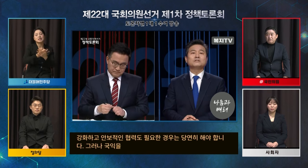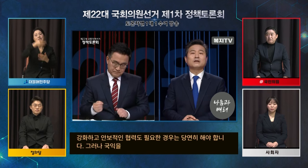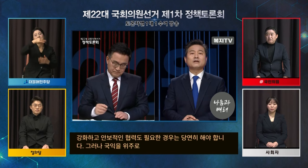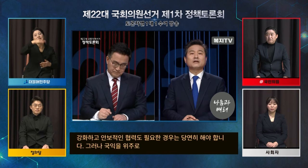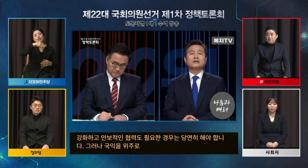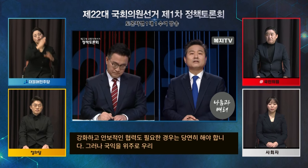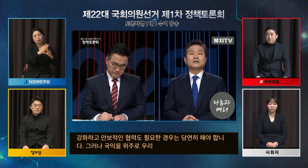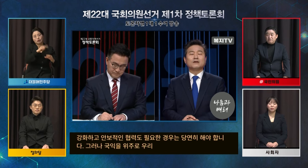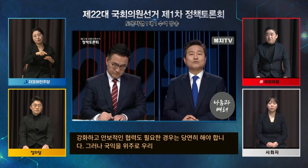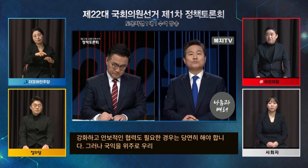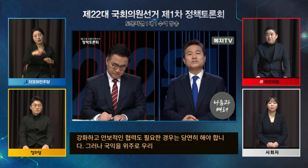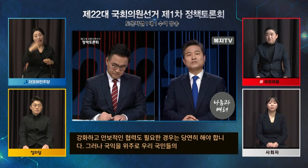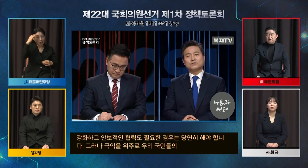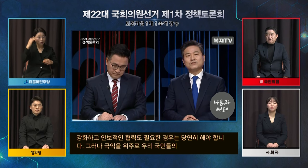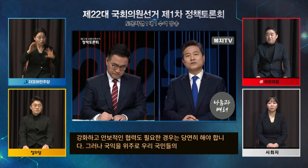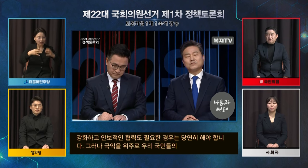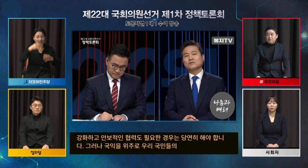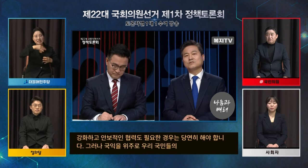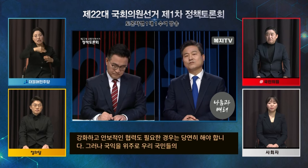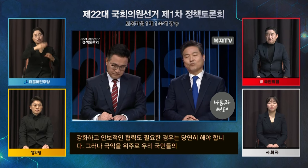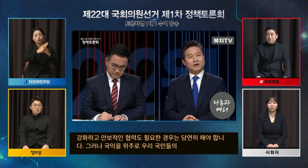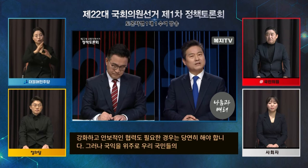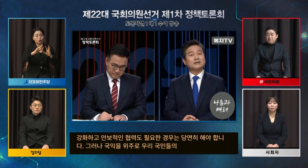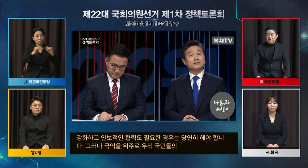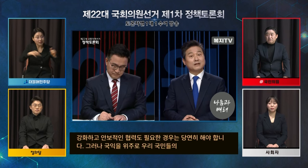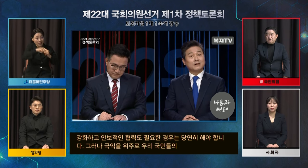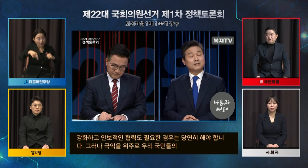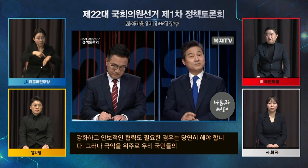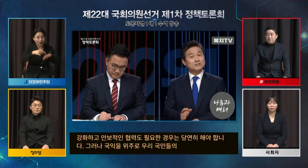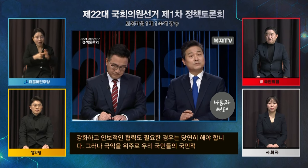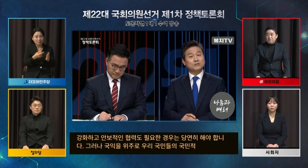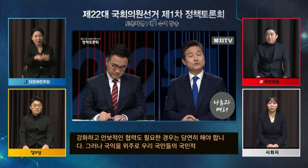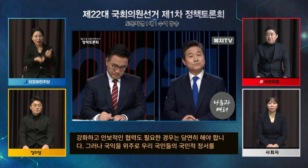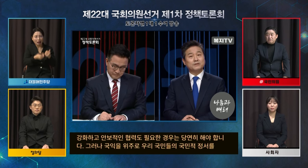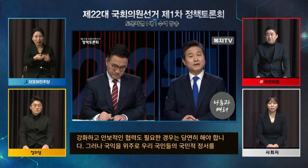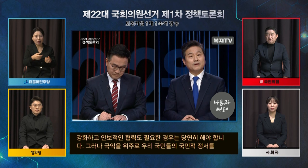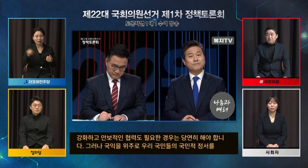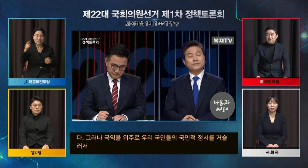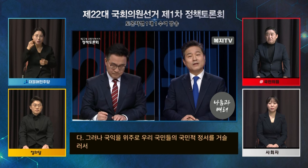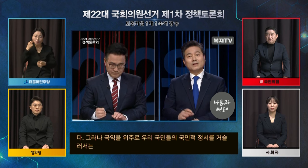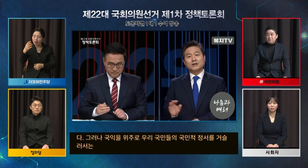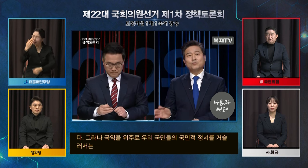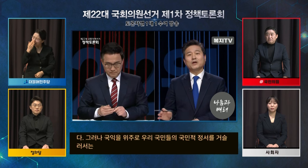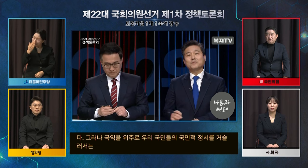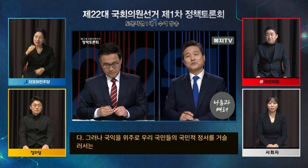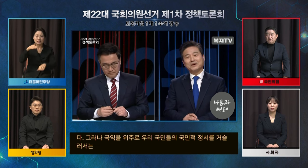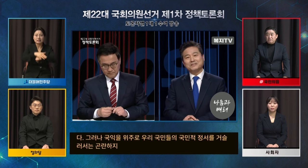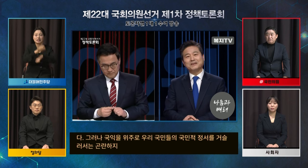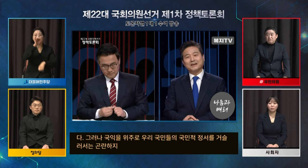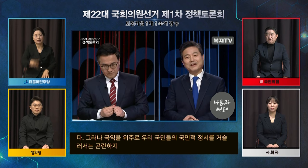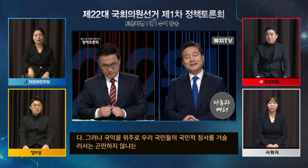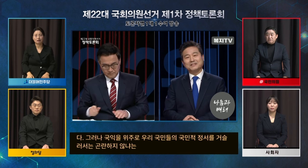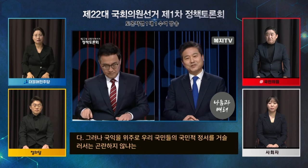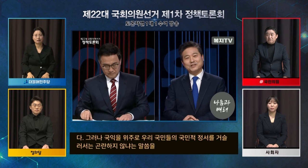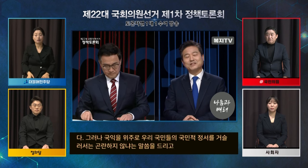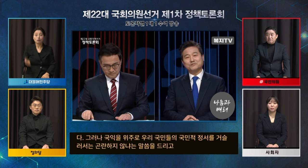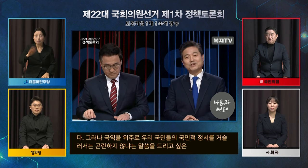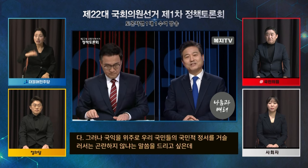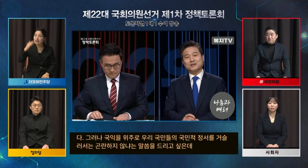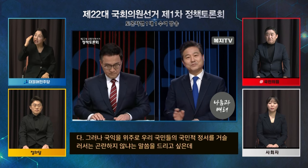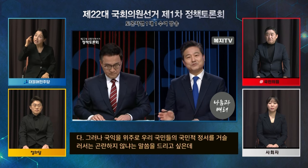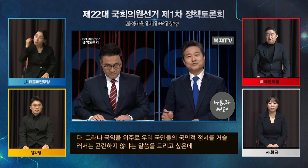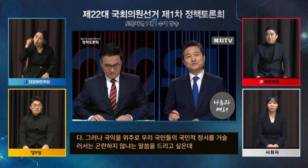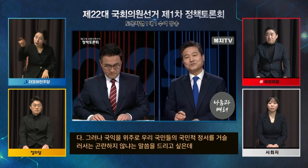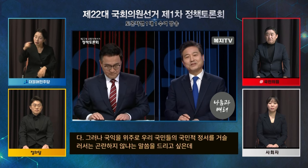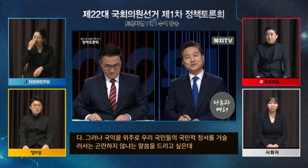국민들의 국민적 정서를 거슬러서는 곤란하지 않느냐. 그 말씀을 드리고 싶은데 일본에게만 왜 그렇게 저 자세를